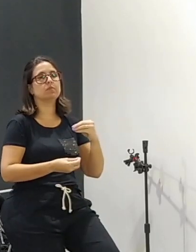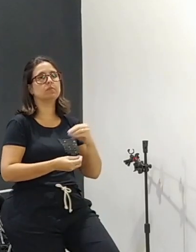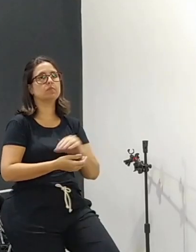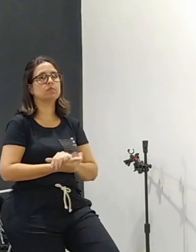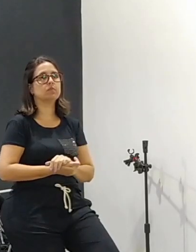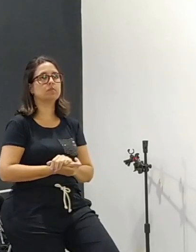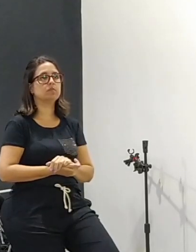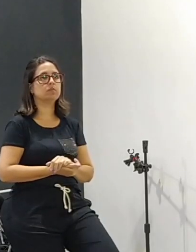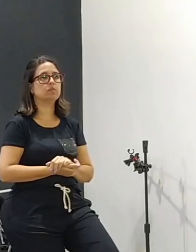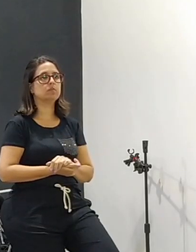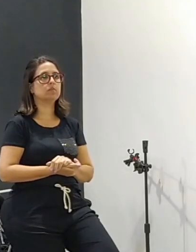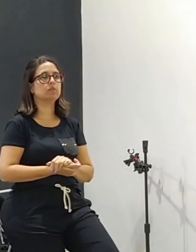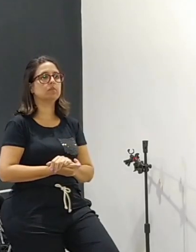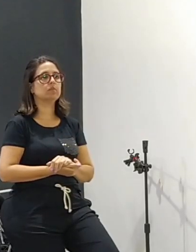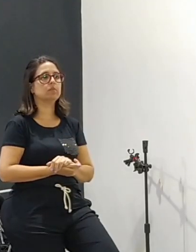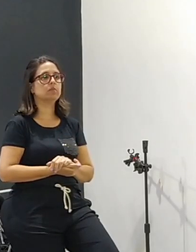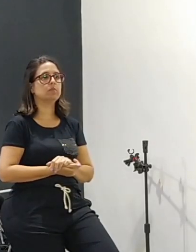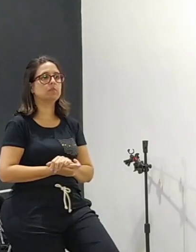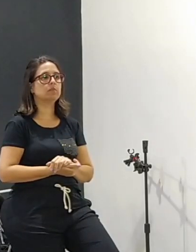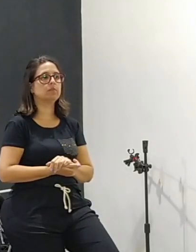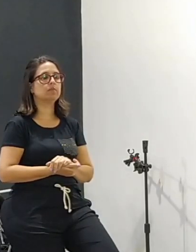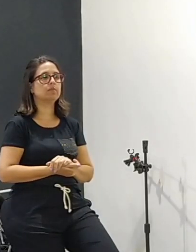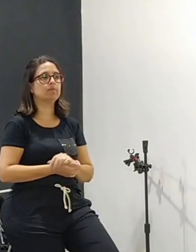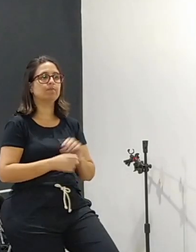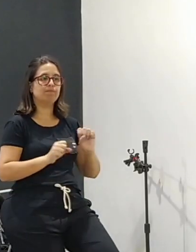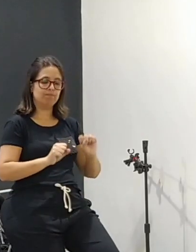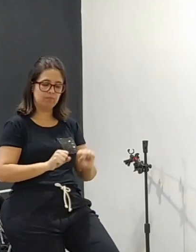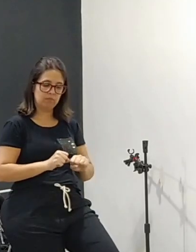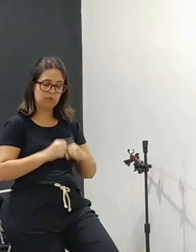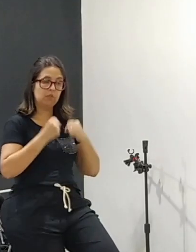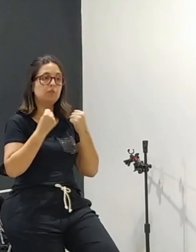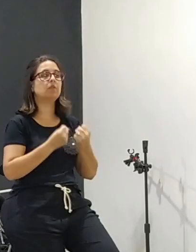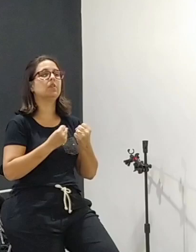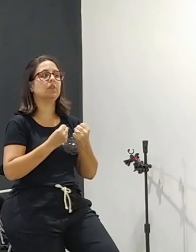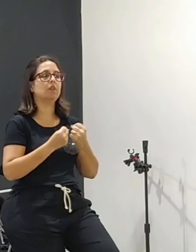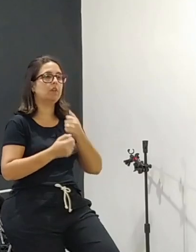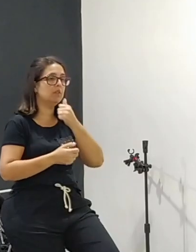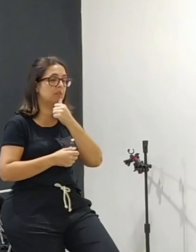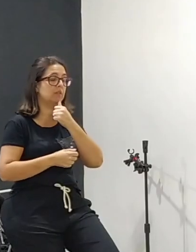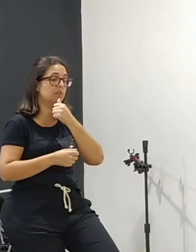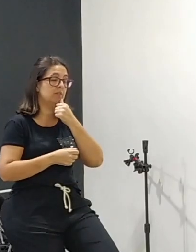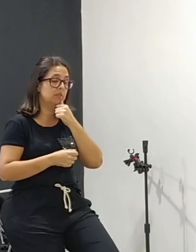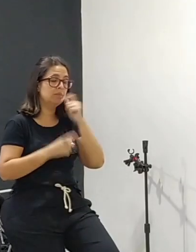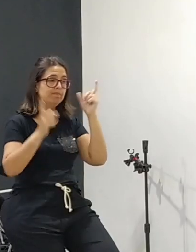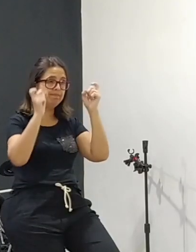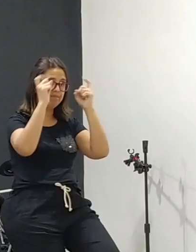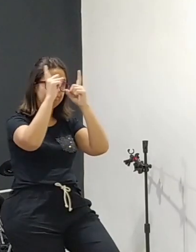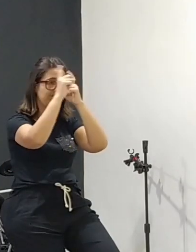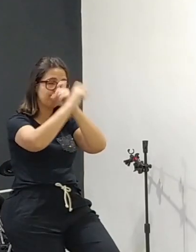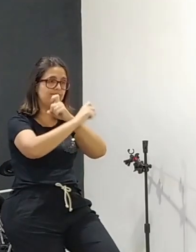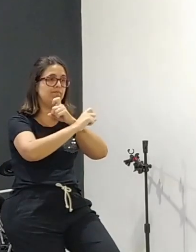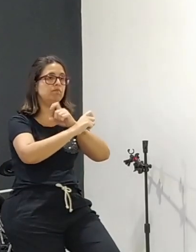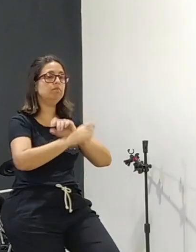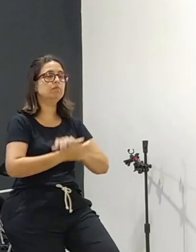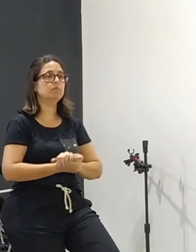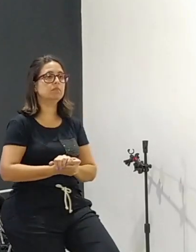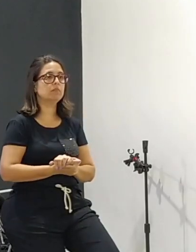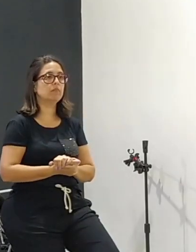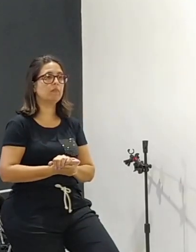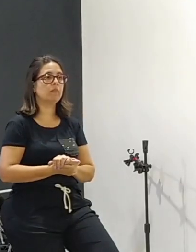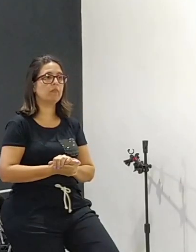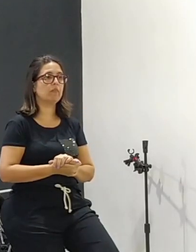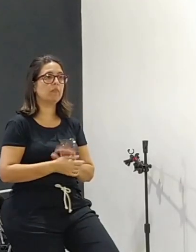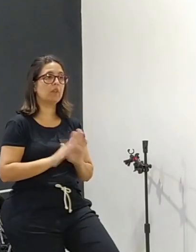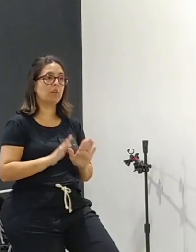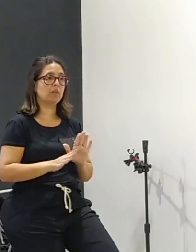isso vai exigir de nós sacrifícios, muitas vezes grandes. Muitas vezes eu vou ter que